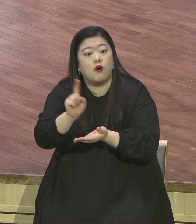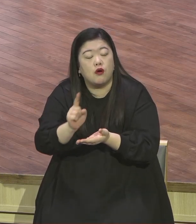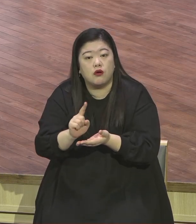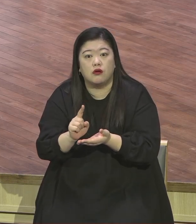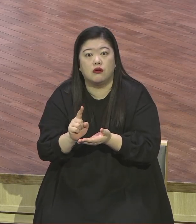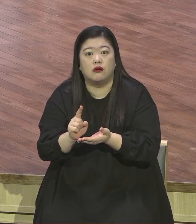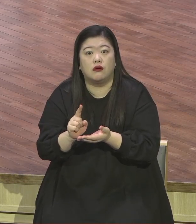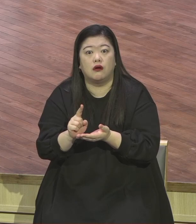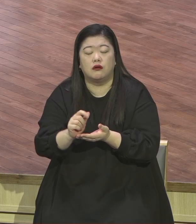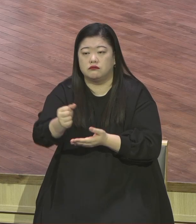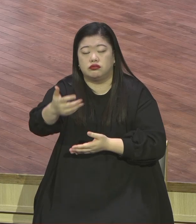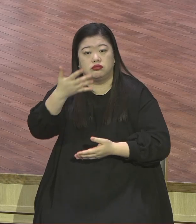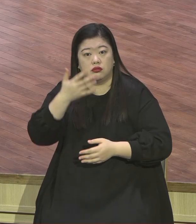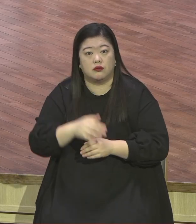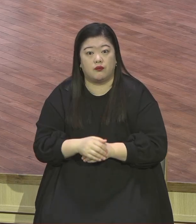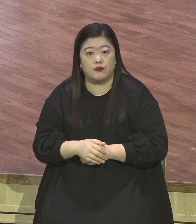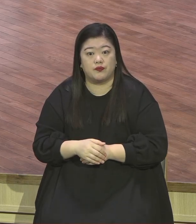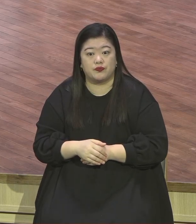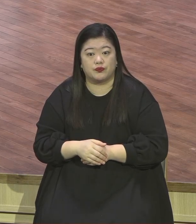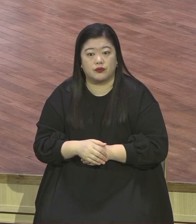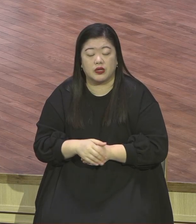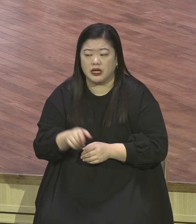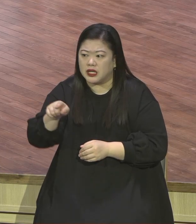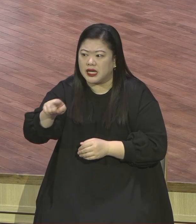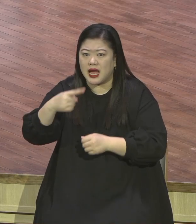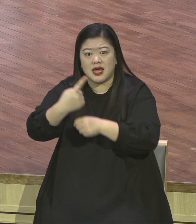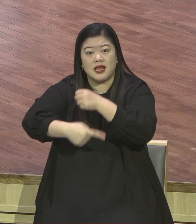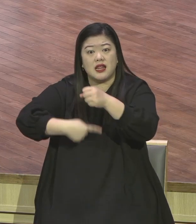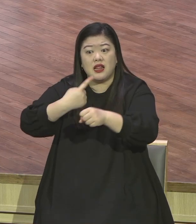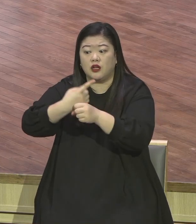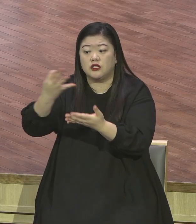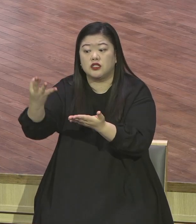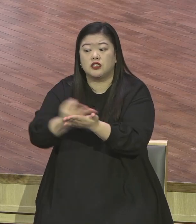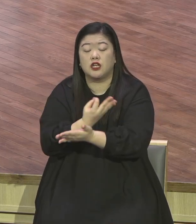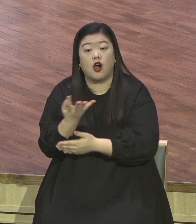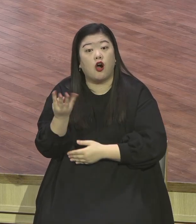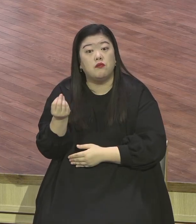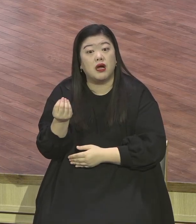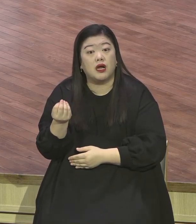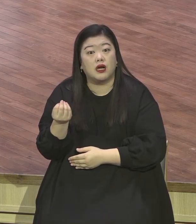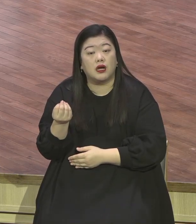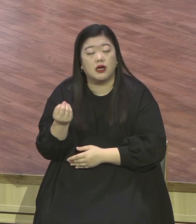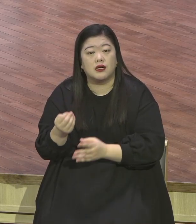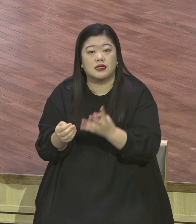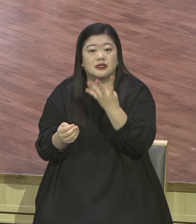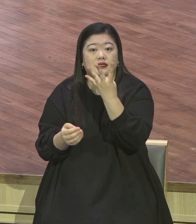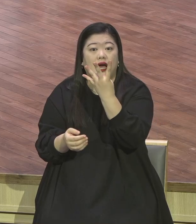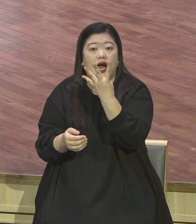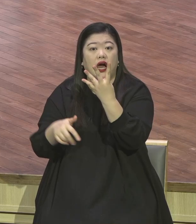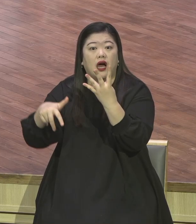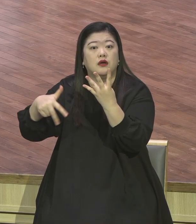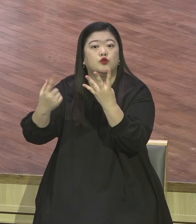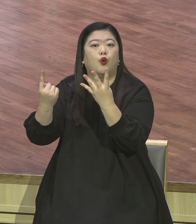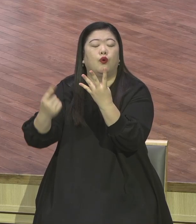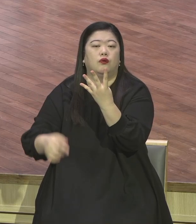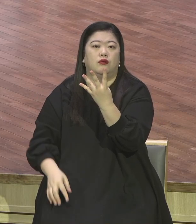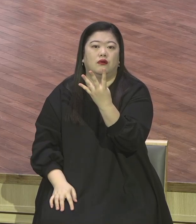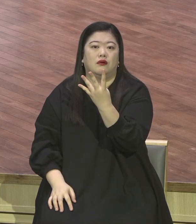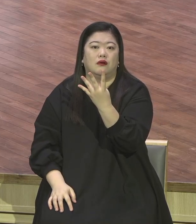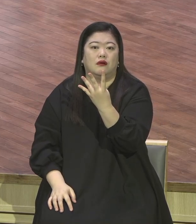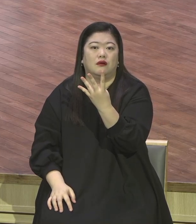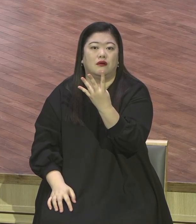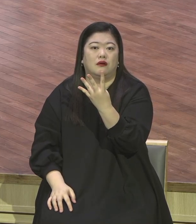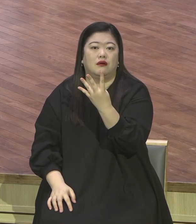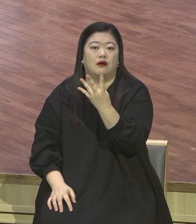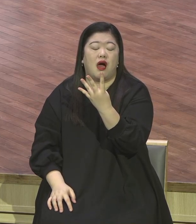산업의 두 배 사조라고 사조 사조가 지금 점술에 그게 돈이 나오고 있어요. 그만큼